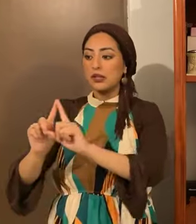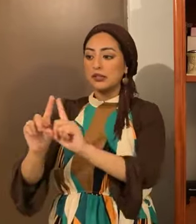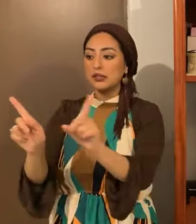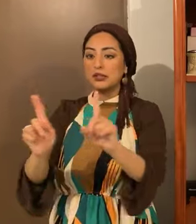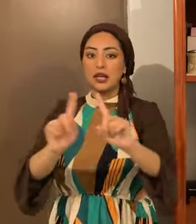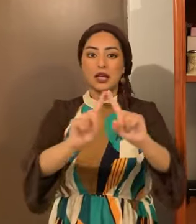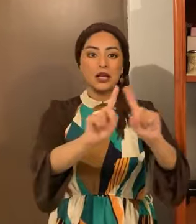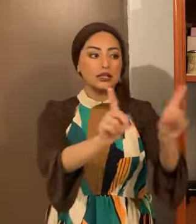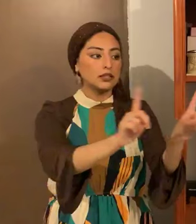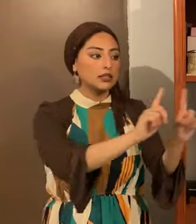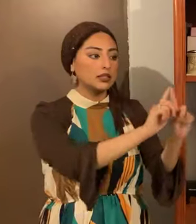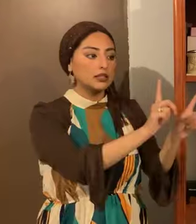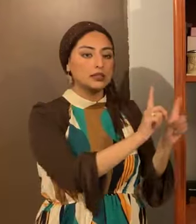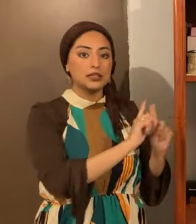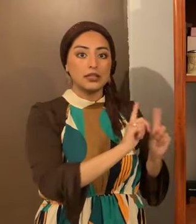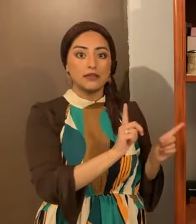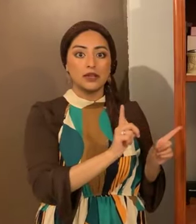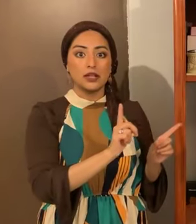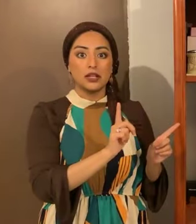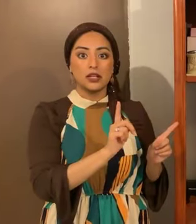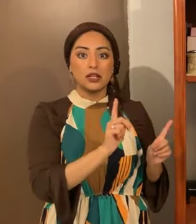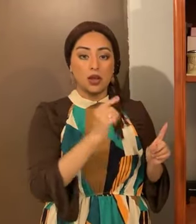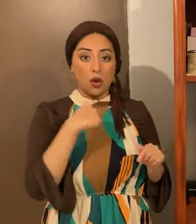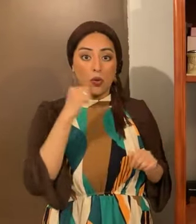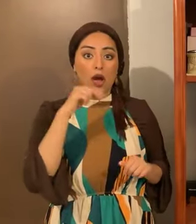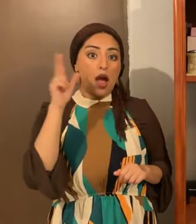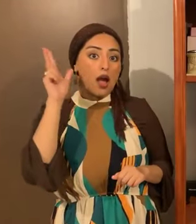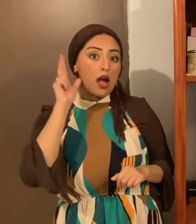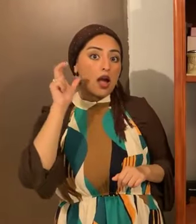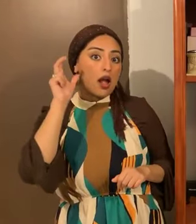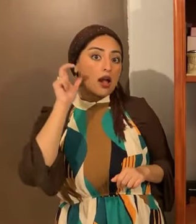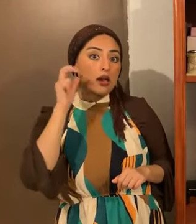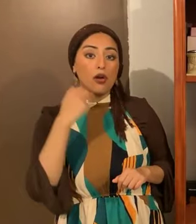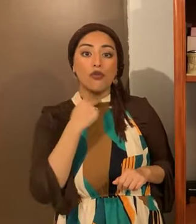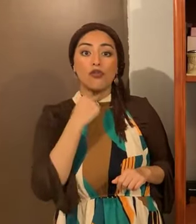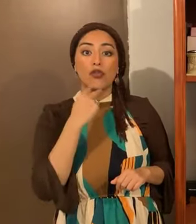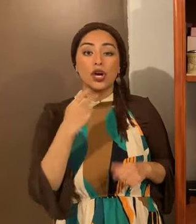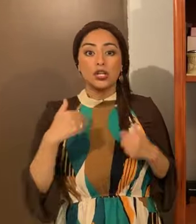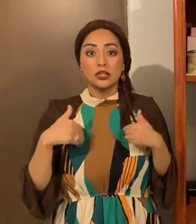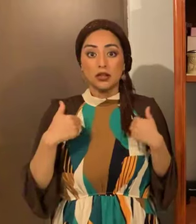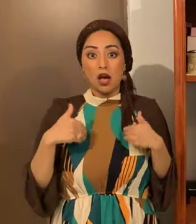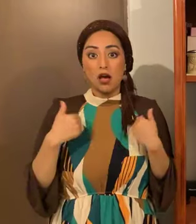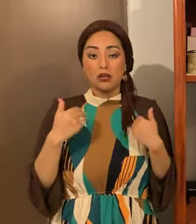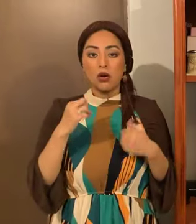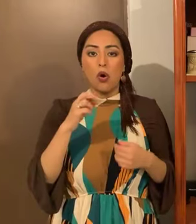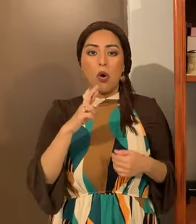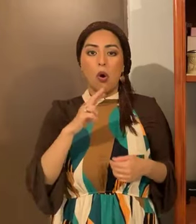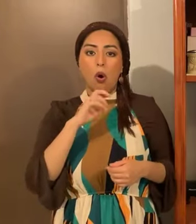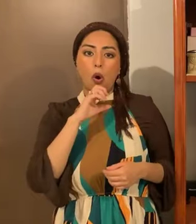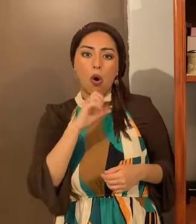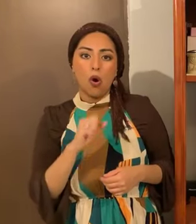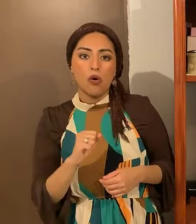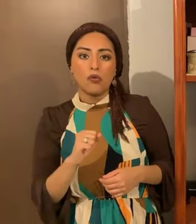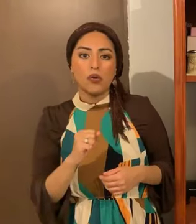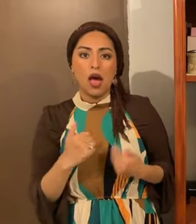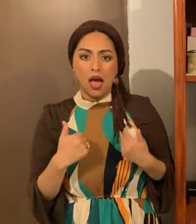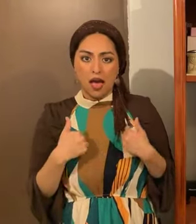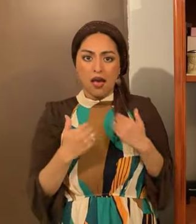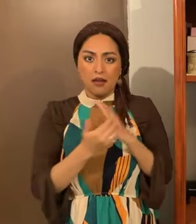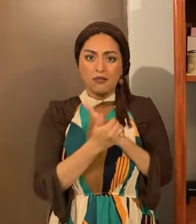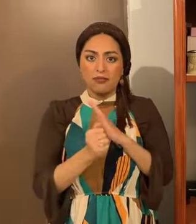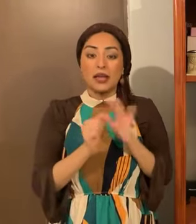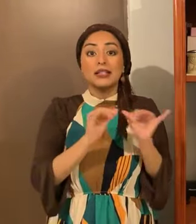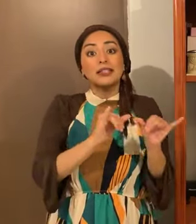mayor, ¿verdad? O una mujer, una jod, o nos está hablando un aj. Tenemos esa capacidad muy hermosa, y así también con